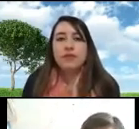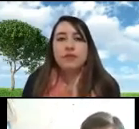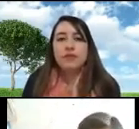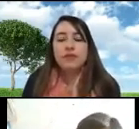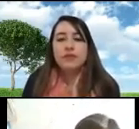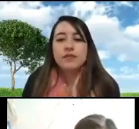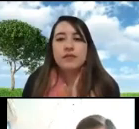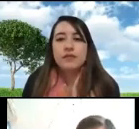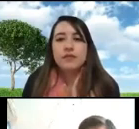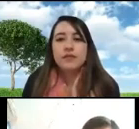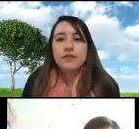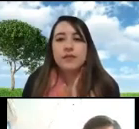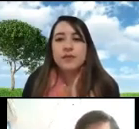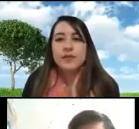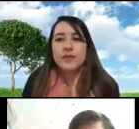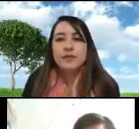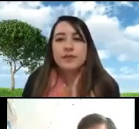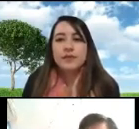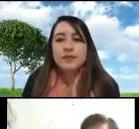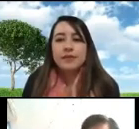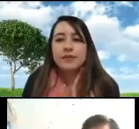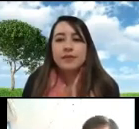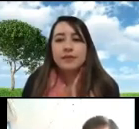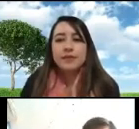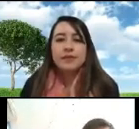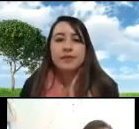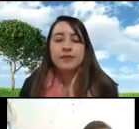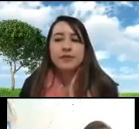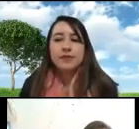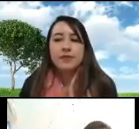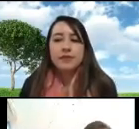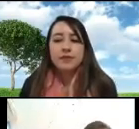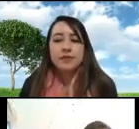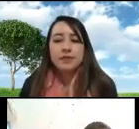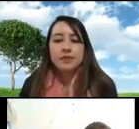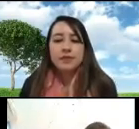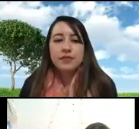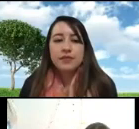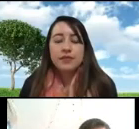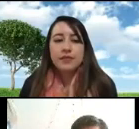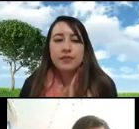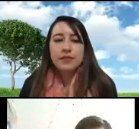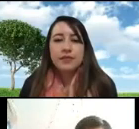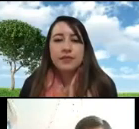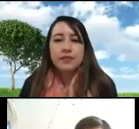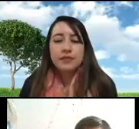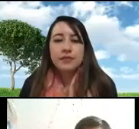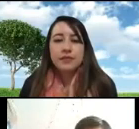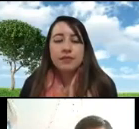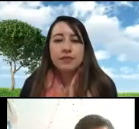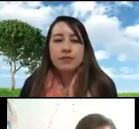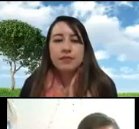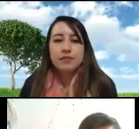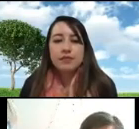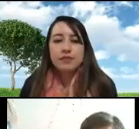importante. Vamos a ver la tabla de posiciones. Y si ustedes se dan cuenta... ¡Ay, no! Aquí